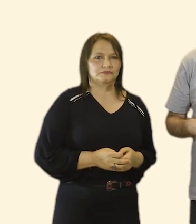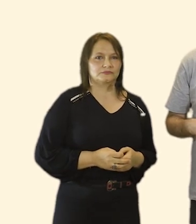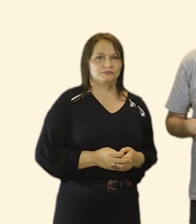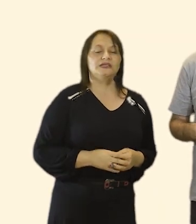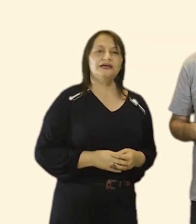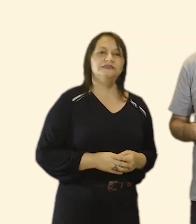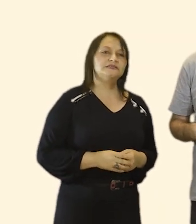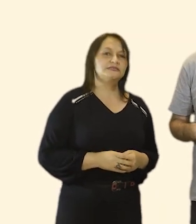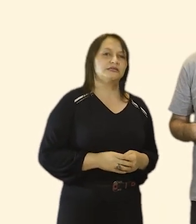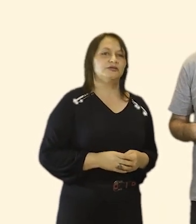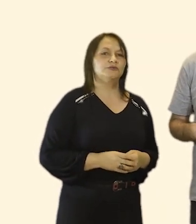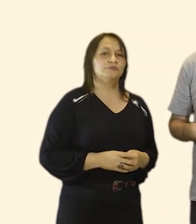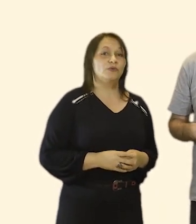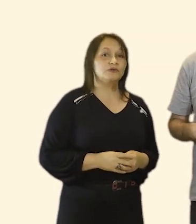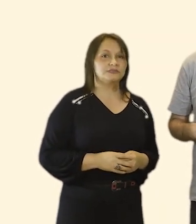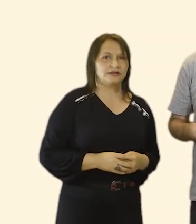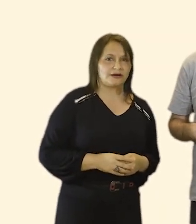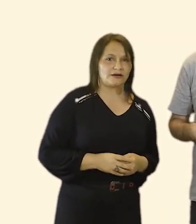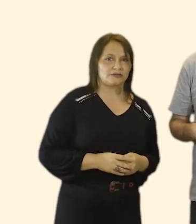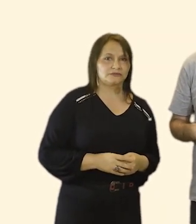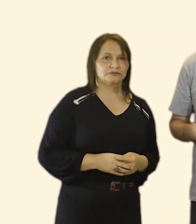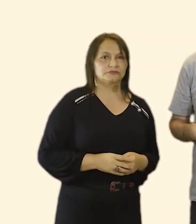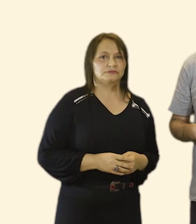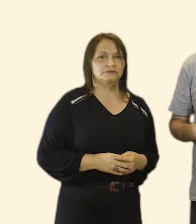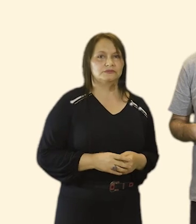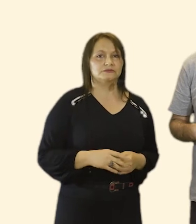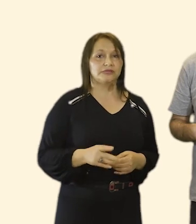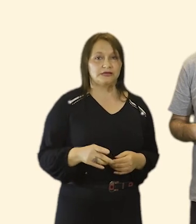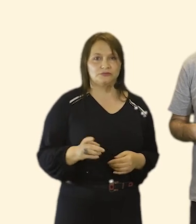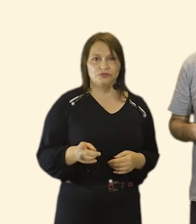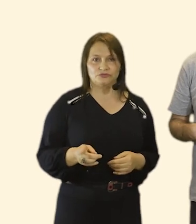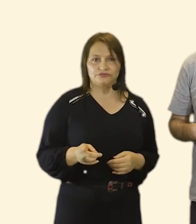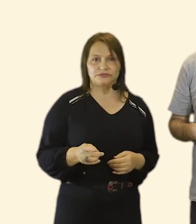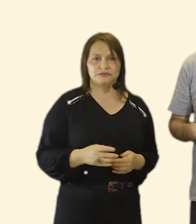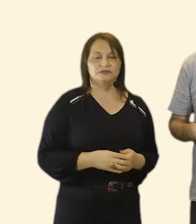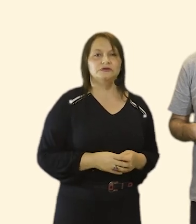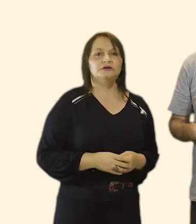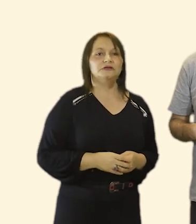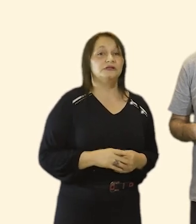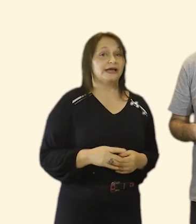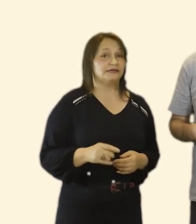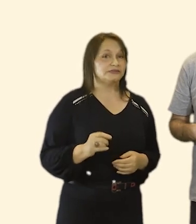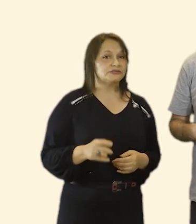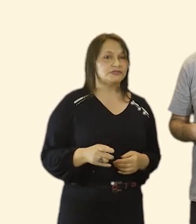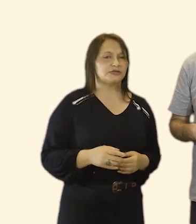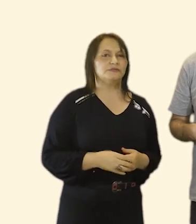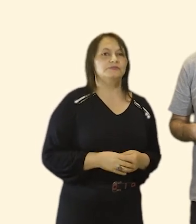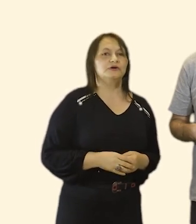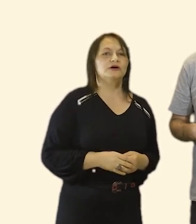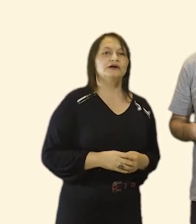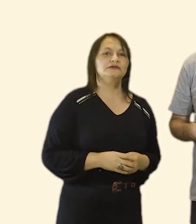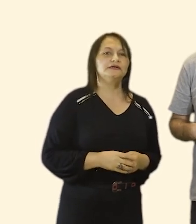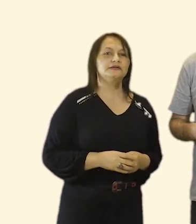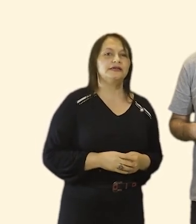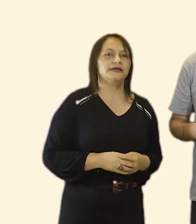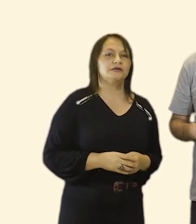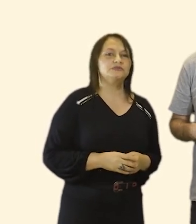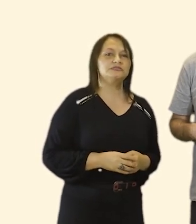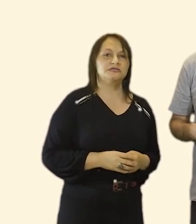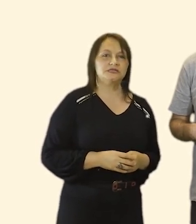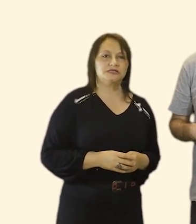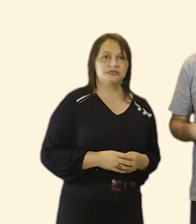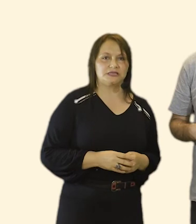Letra C. Books are... Then, Letra D. Hunger